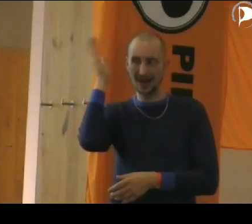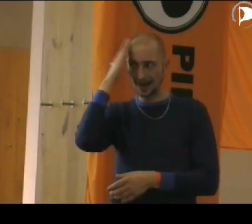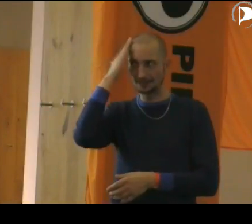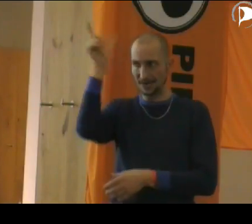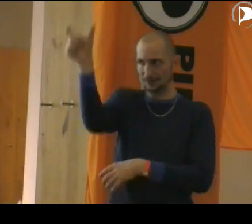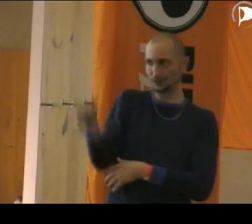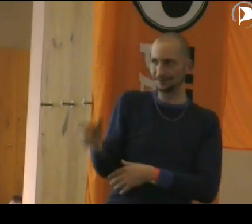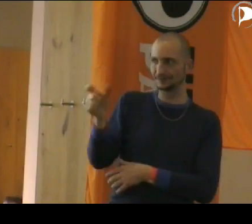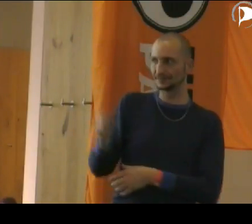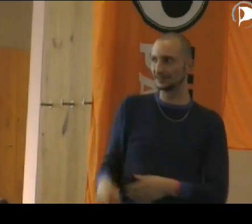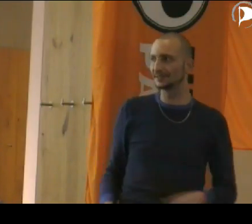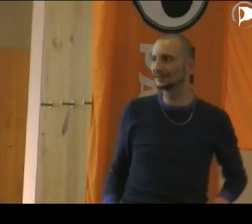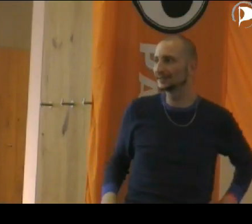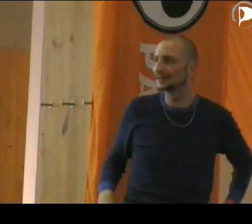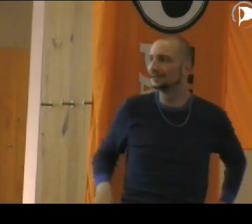ja